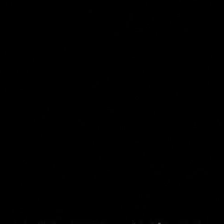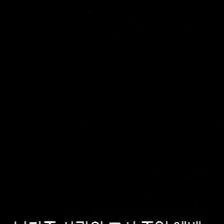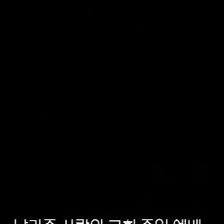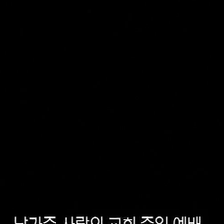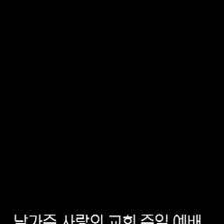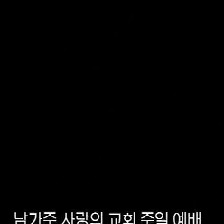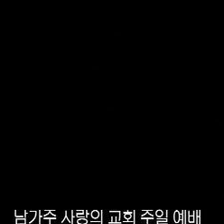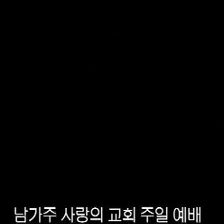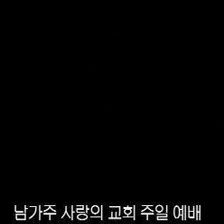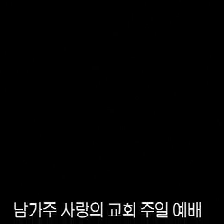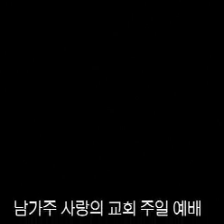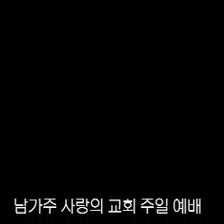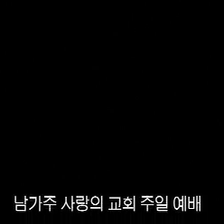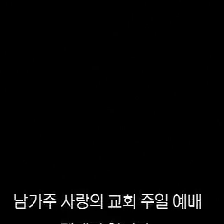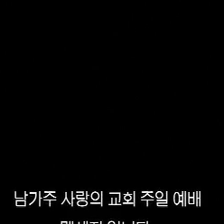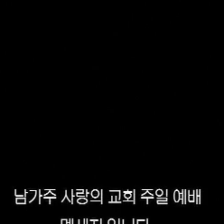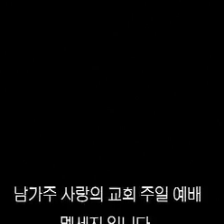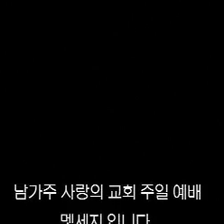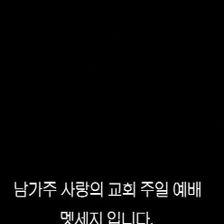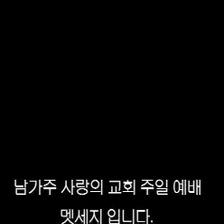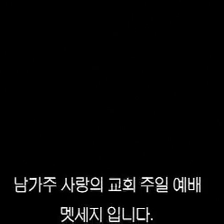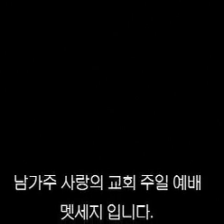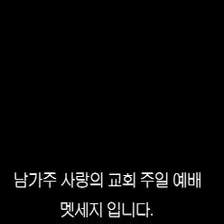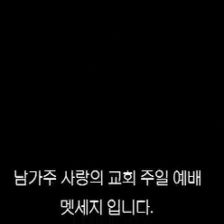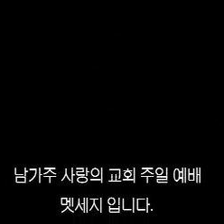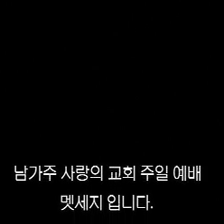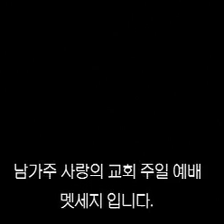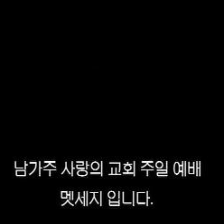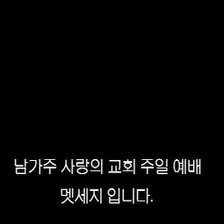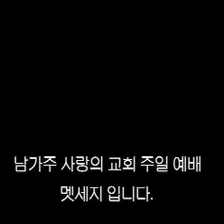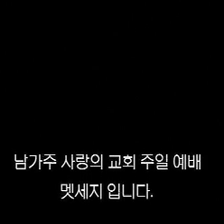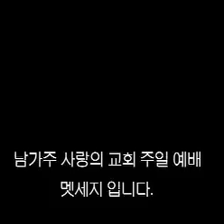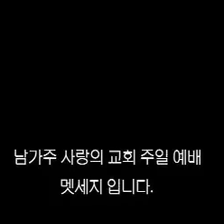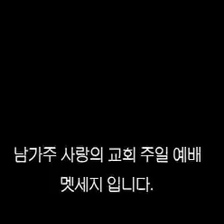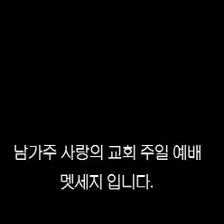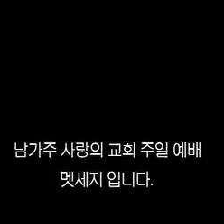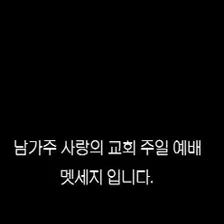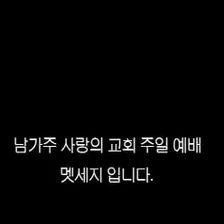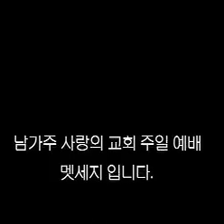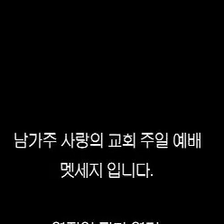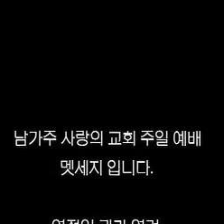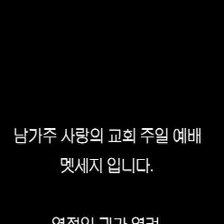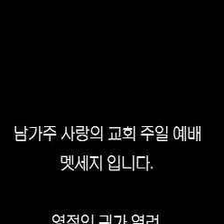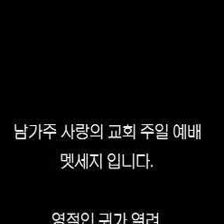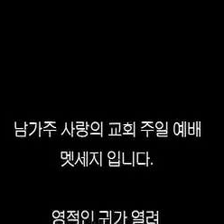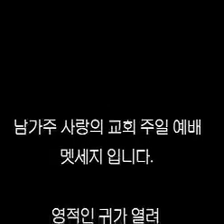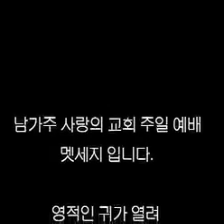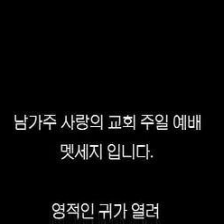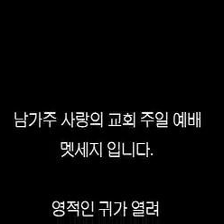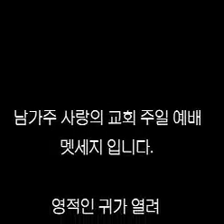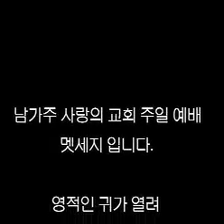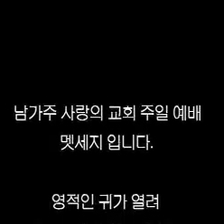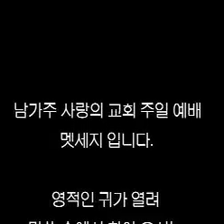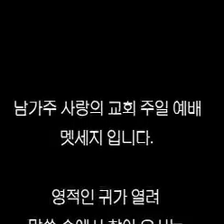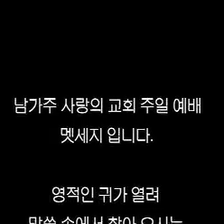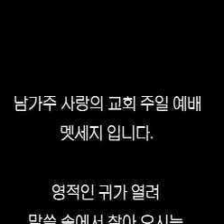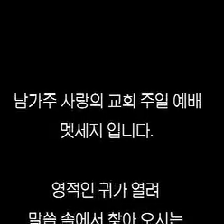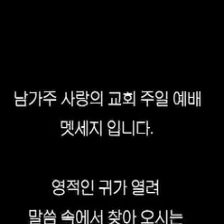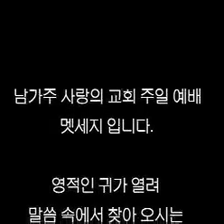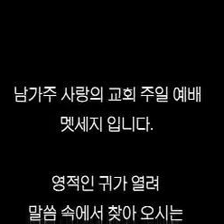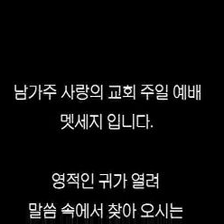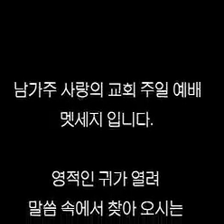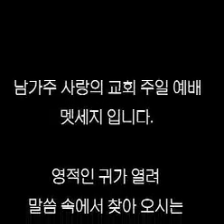남가주 사랑의 교회 주일 예배 메시지입니다. 영적인 귀가 열려 말씀